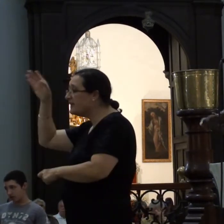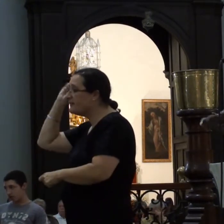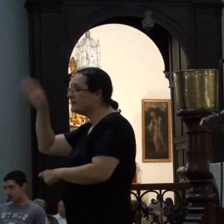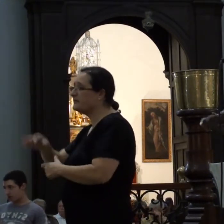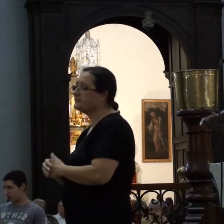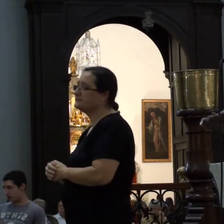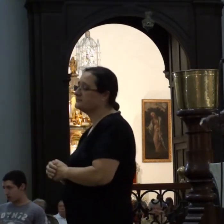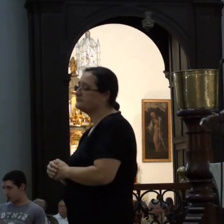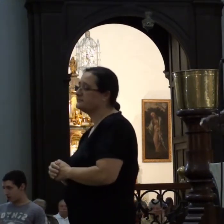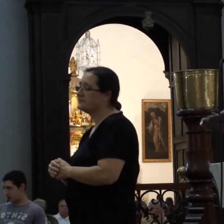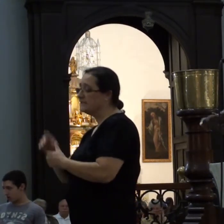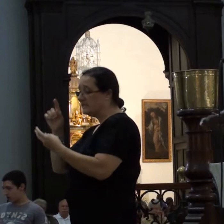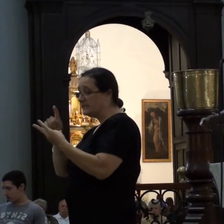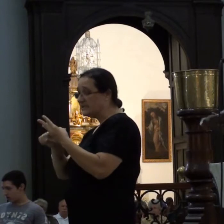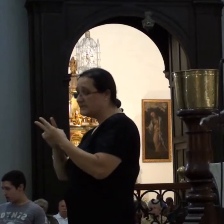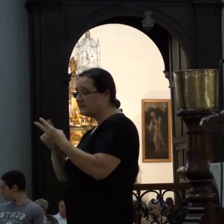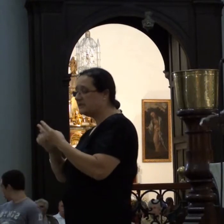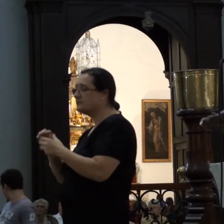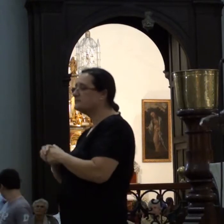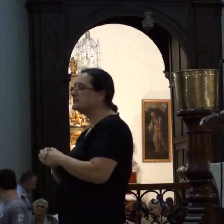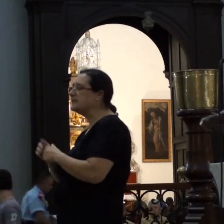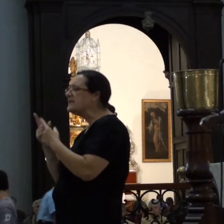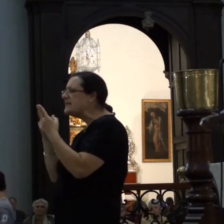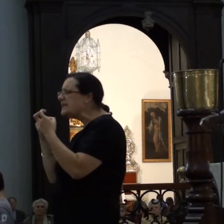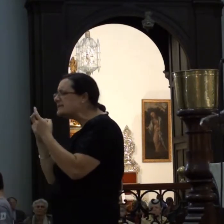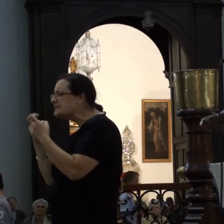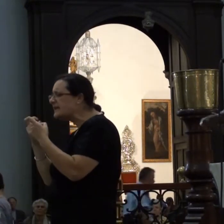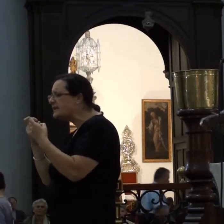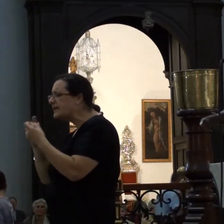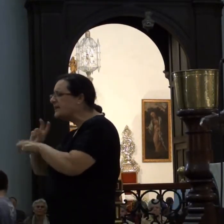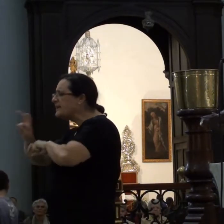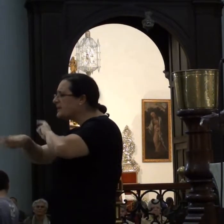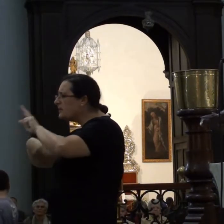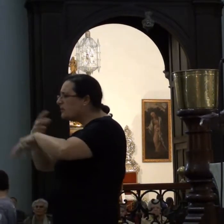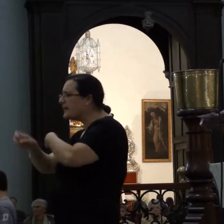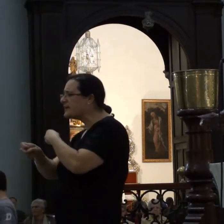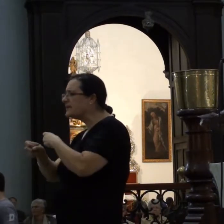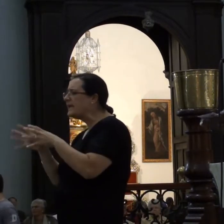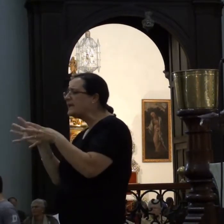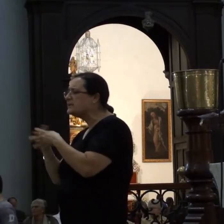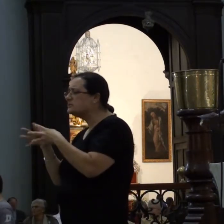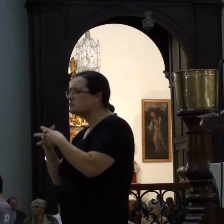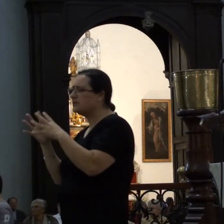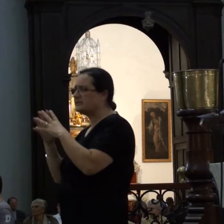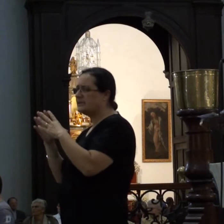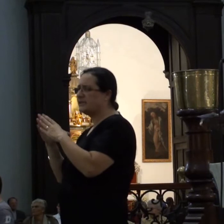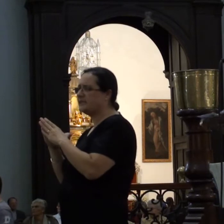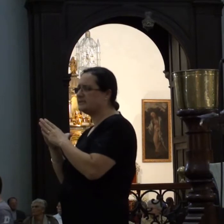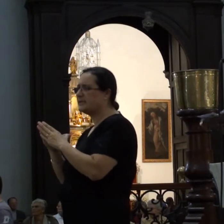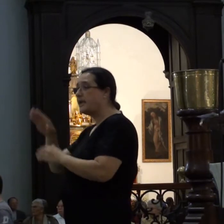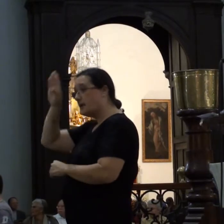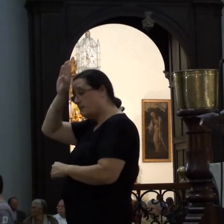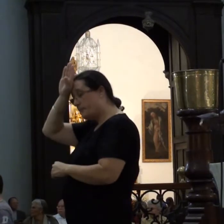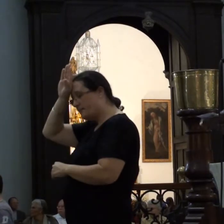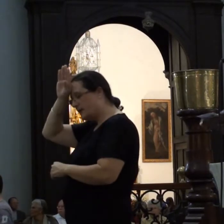y En tercer lugar la necesaria reconversión de las estructuras eclesiales y el